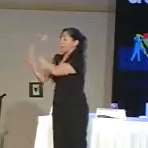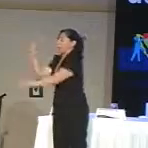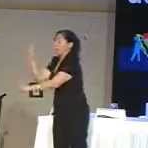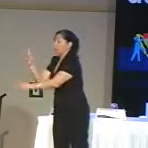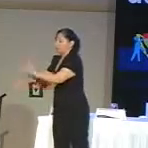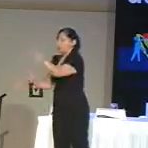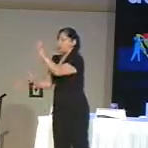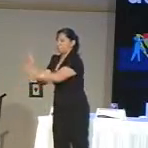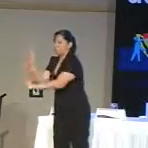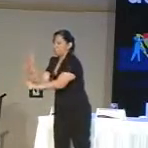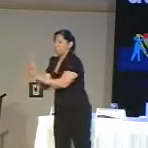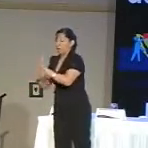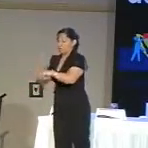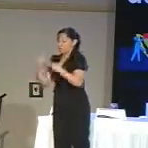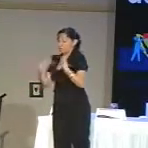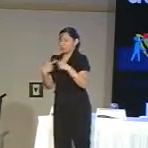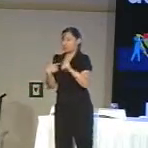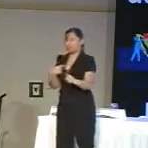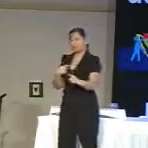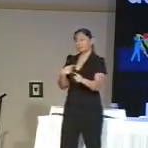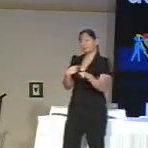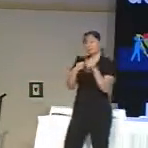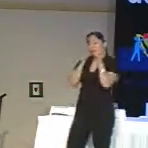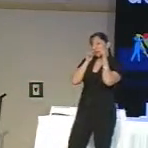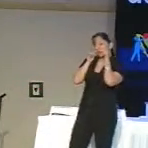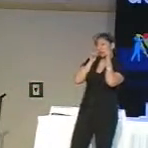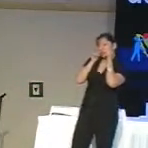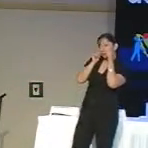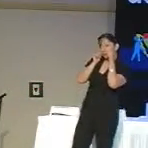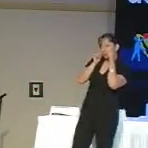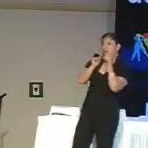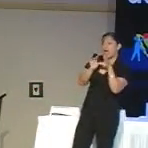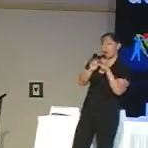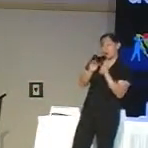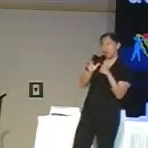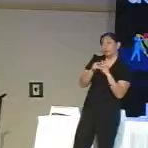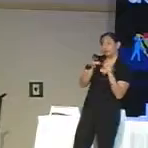de la manera más sencilla posible, pero sin perder